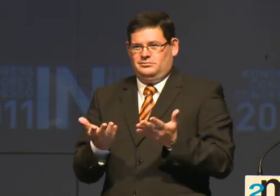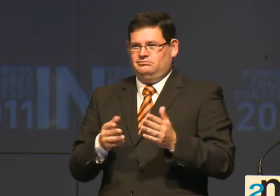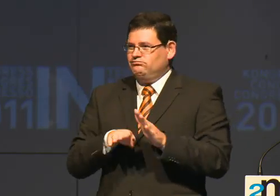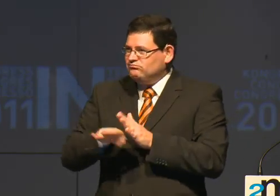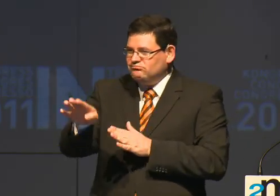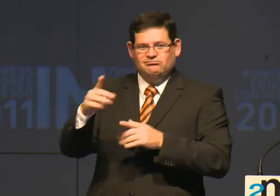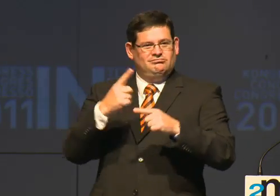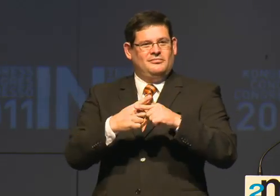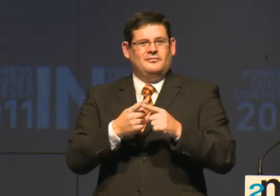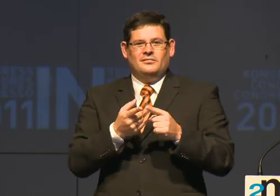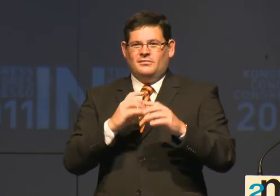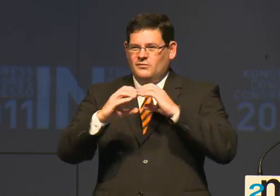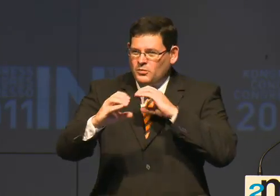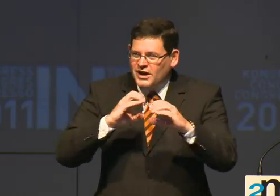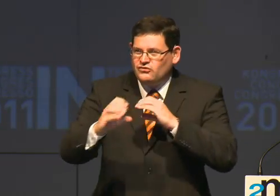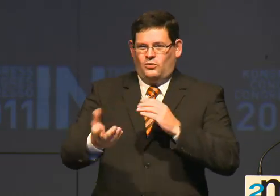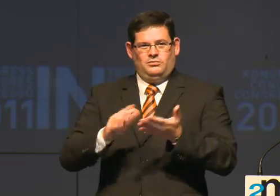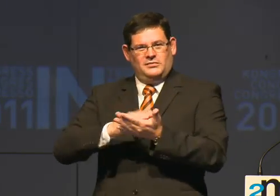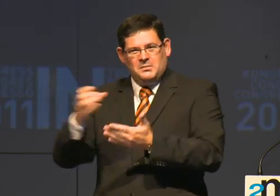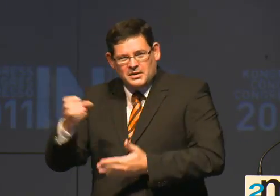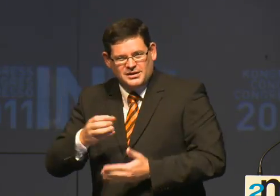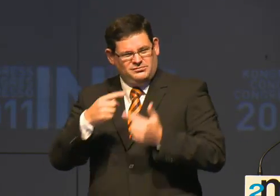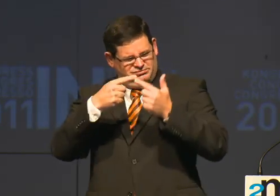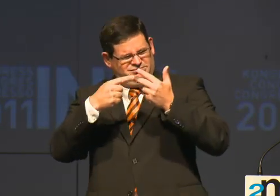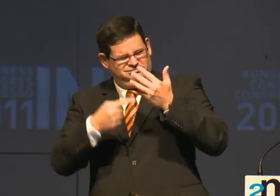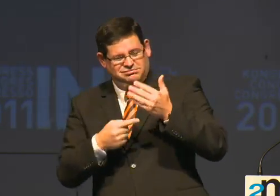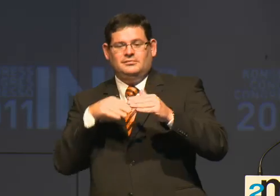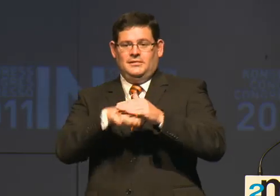une accessibilité, une ouverture, une communication.